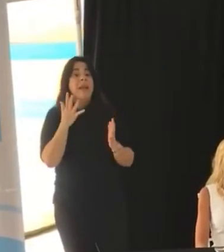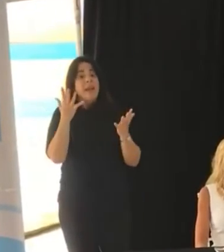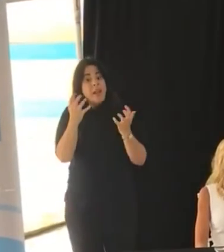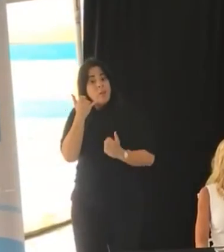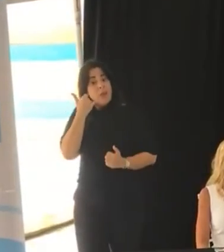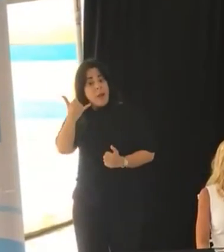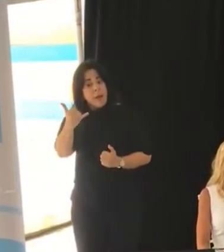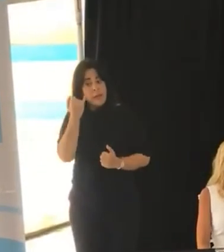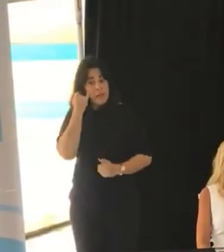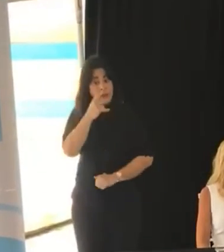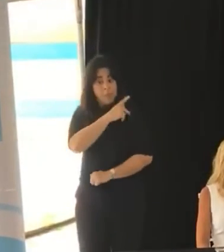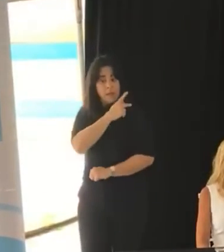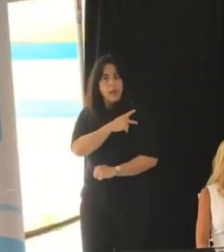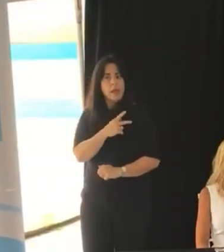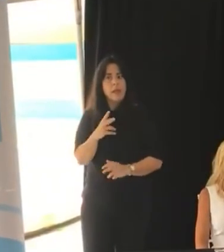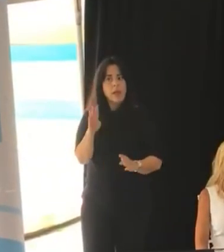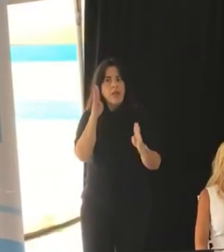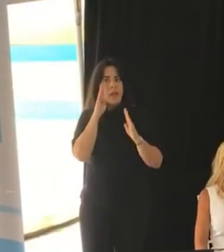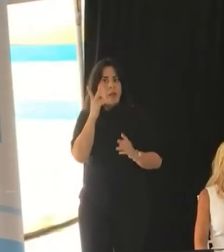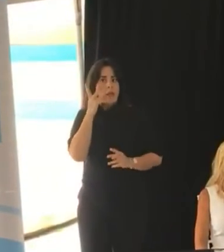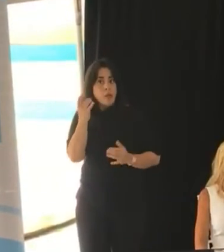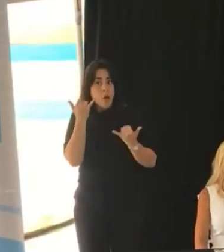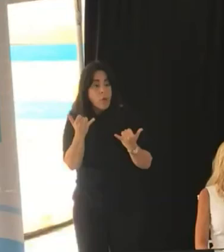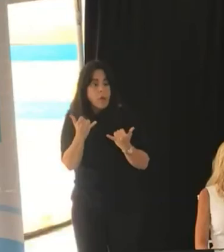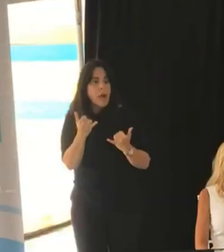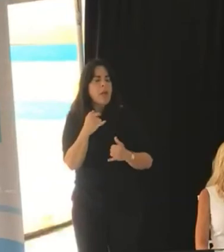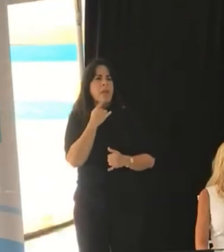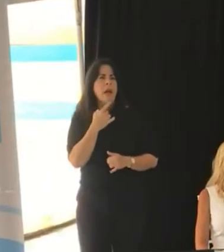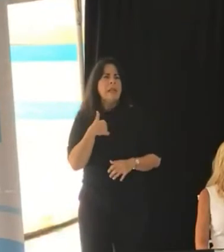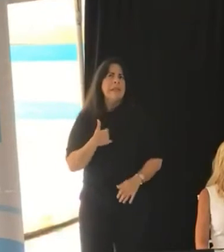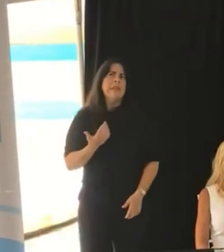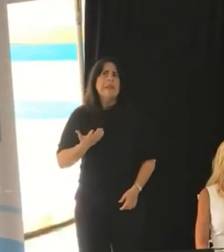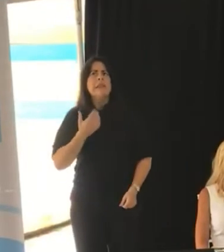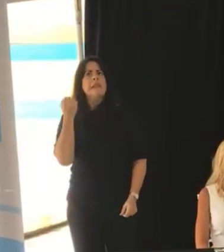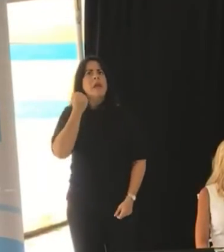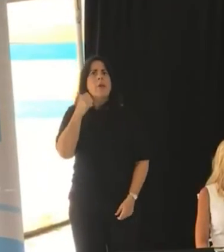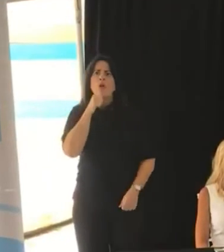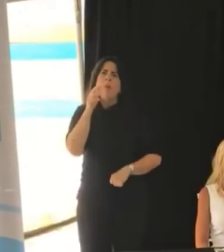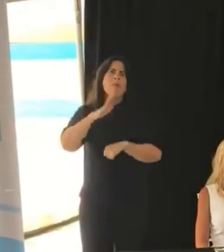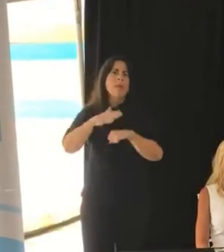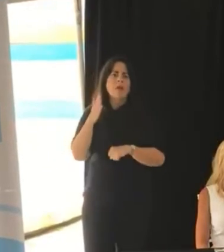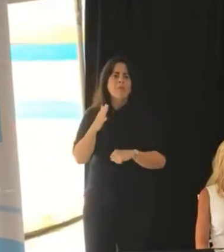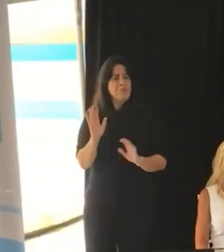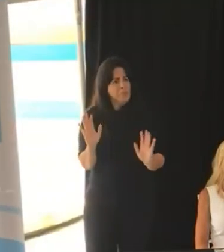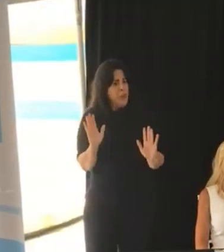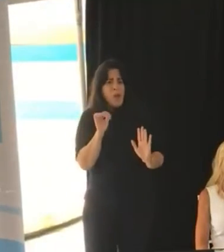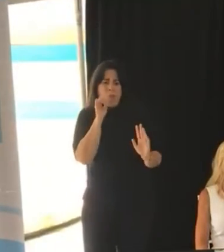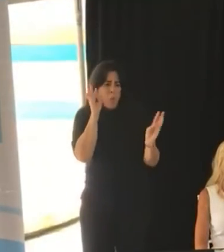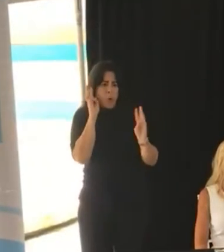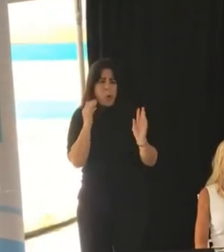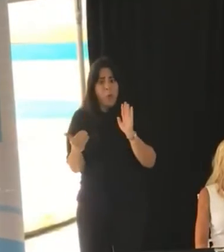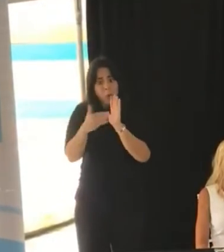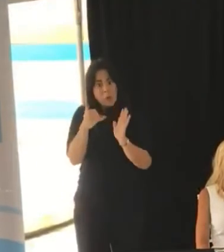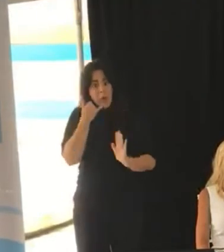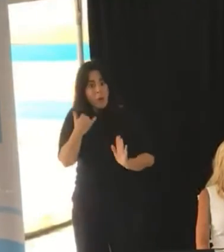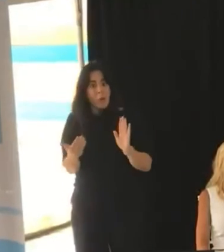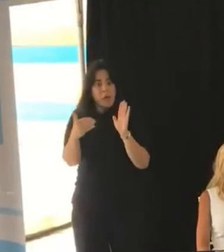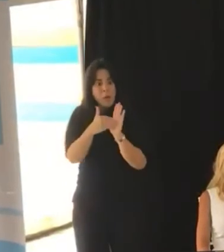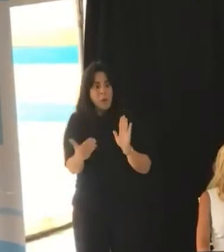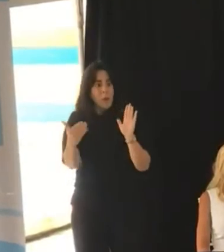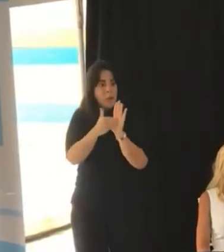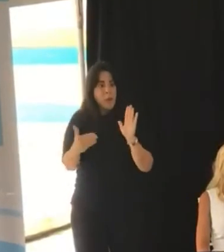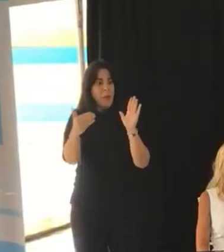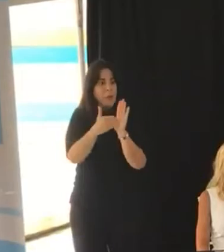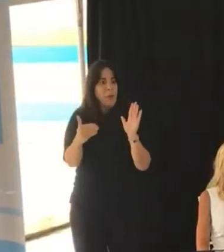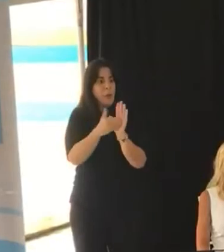Y aquel paciente que me esté escuchando que me diga, contra, este sábado no me llamaron de Loíza, ¿sabes qué? Volvemos de nuevo, y volvemos de nuevo, y volvemos de nuevo, y volvemos